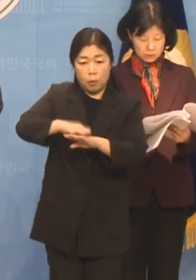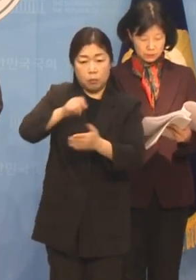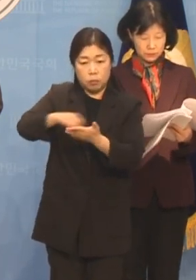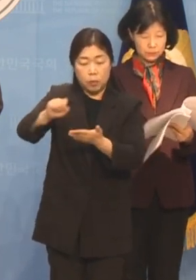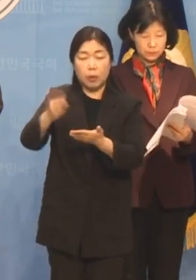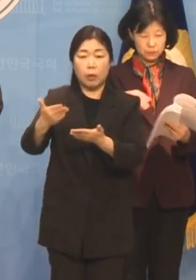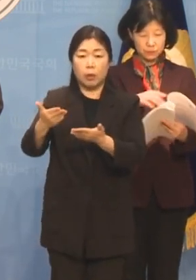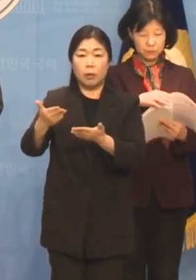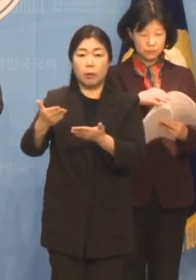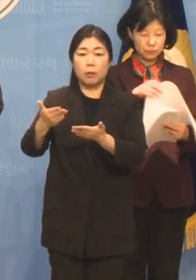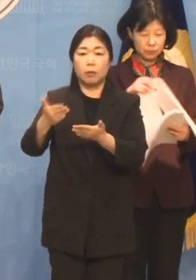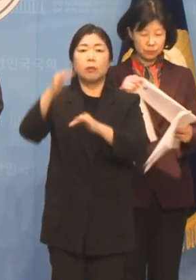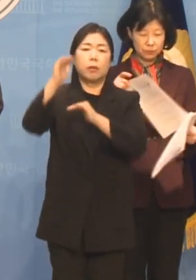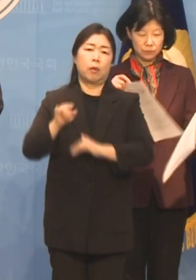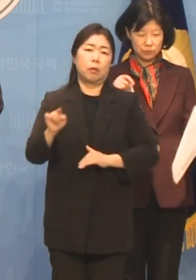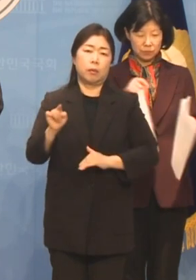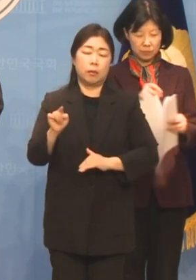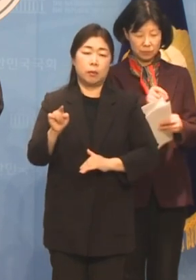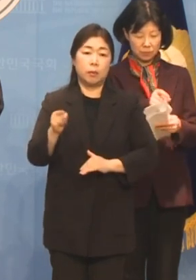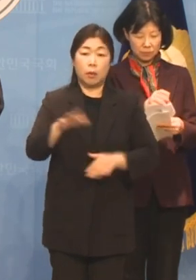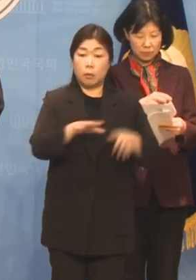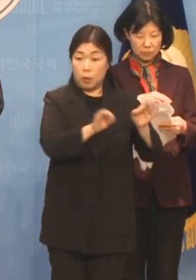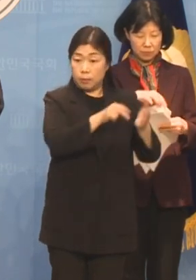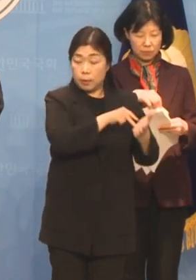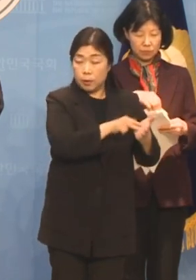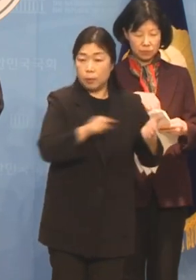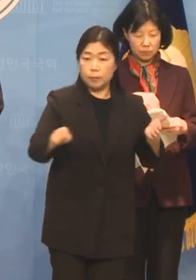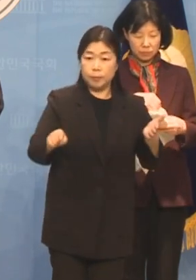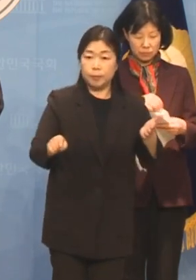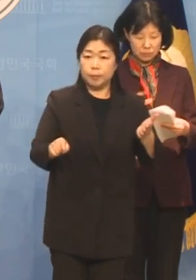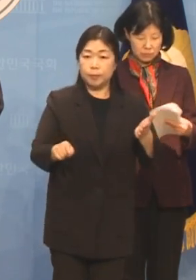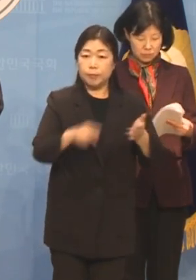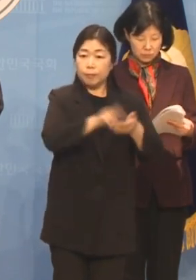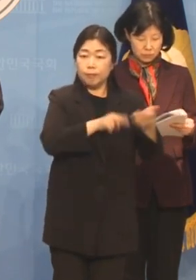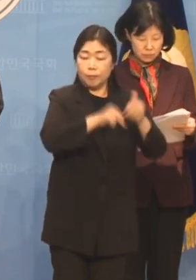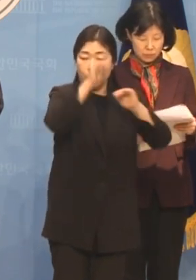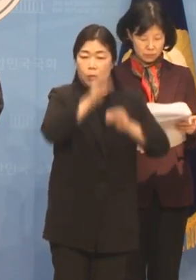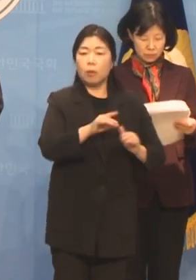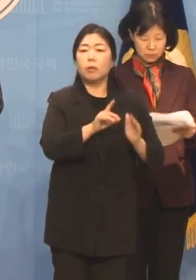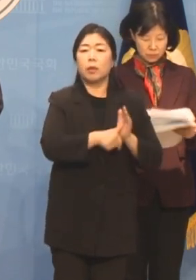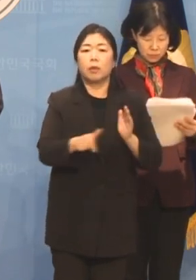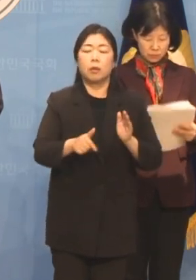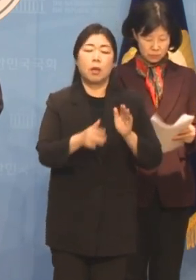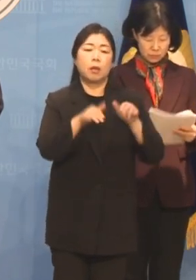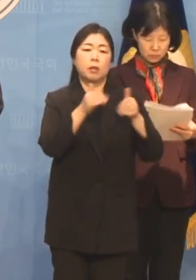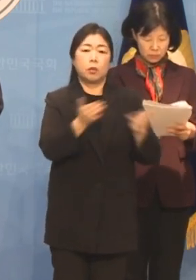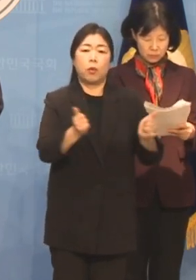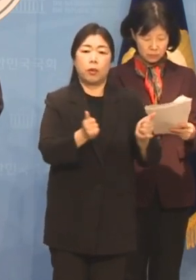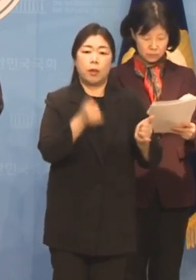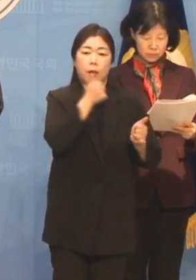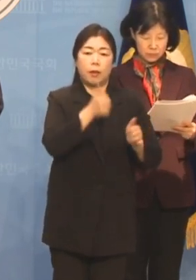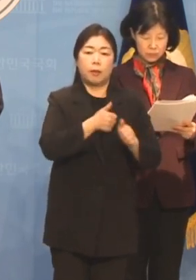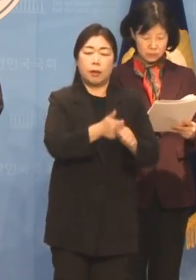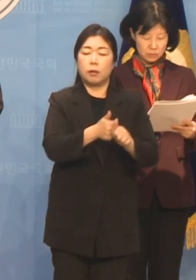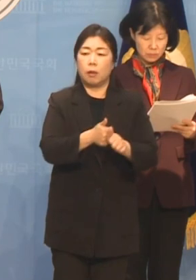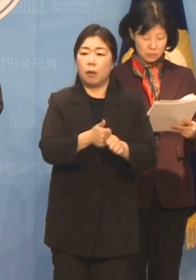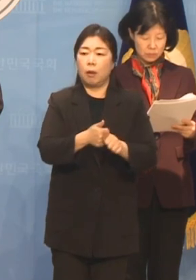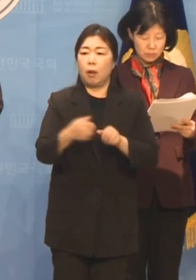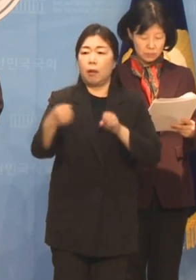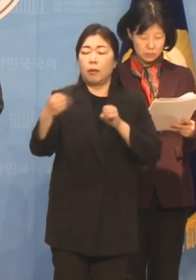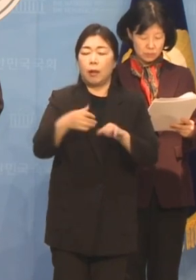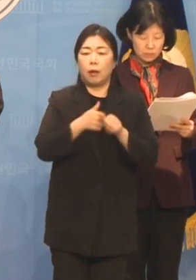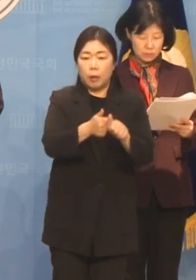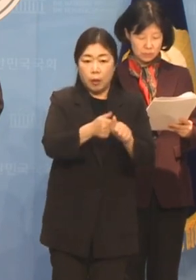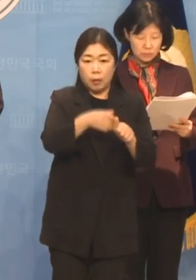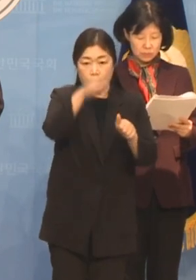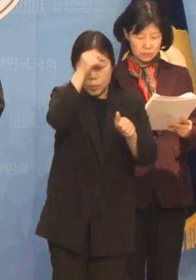진술하거나 기록해야 합니다. 그런데 은행은 일에서 판매 과정에서는 직원이 안내에 따라 복창하여 응답하거나